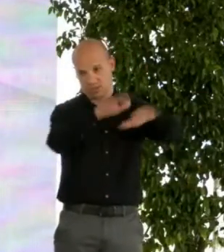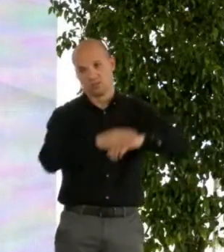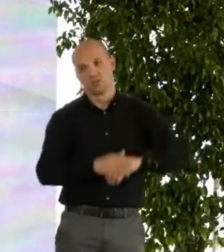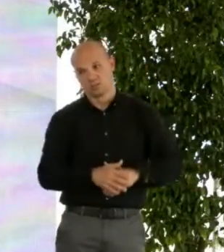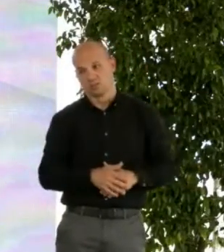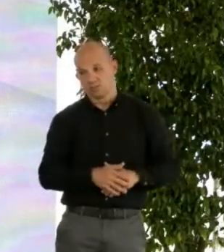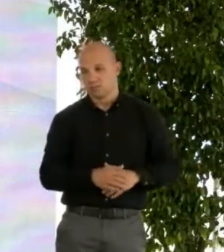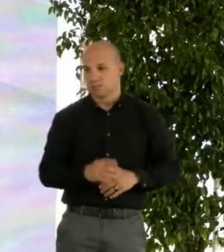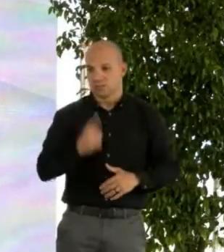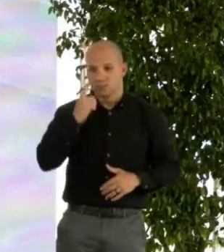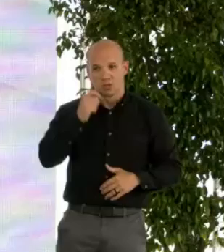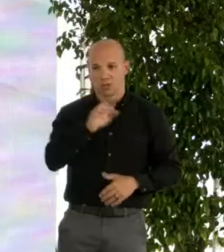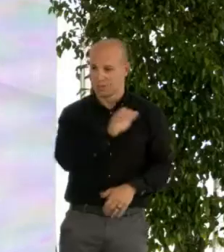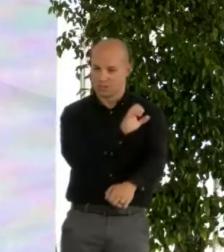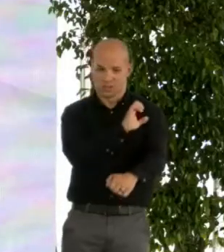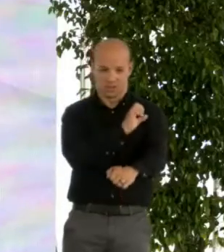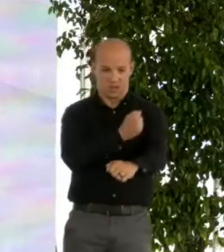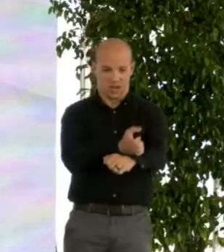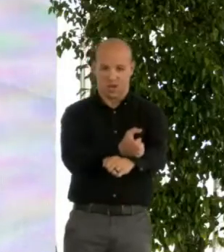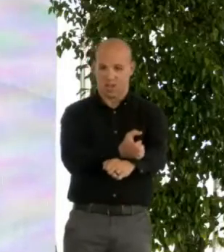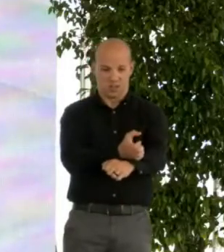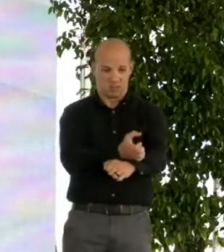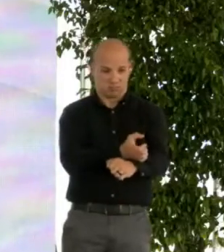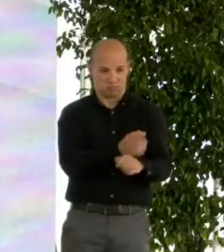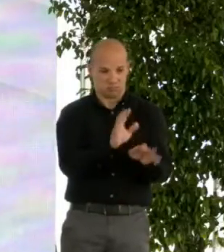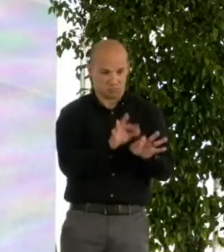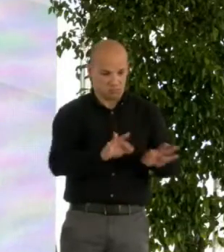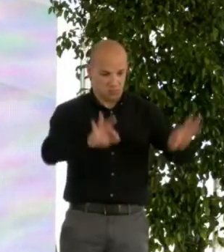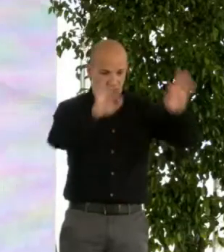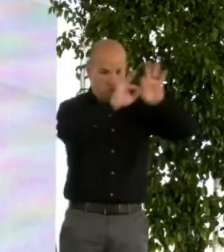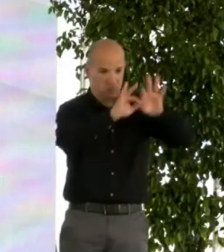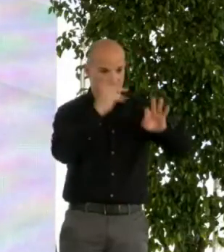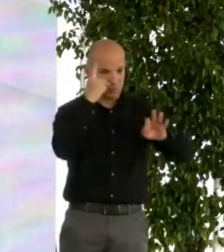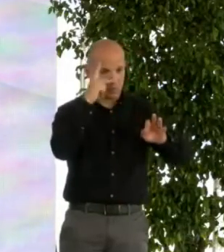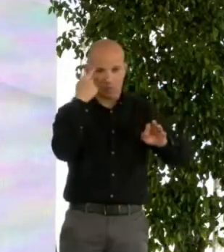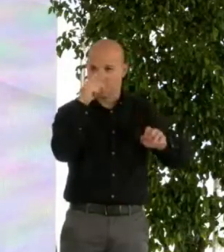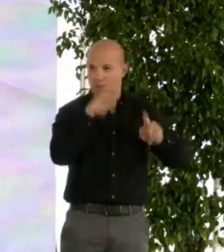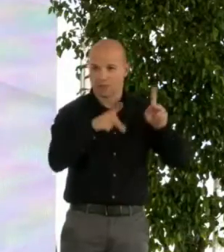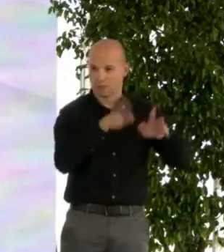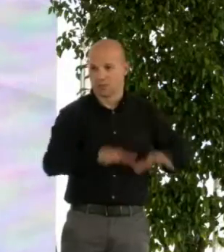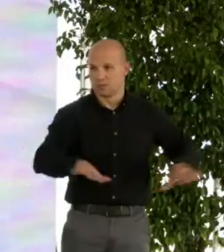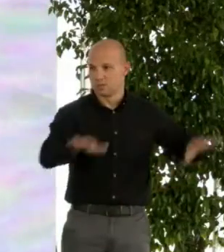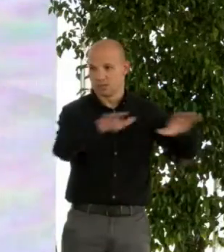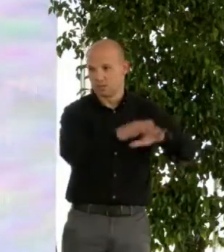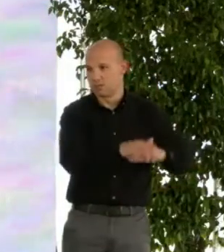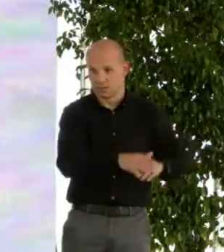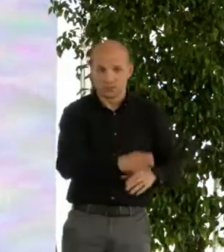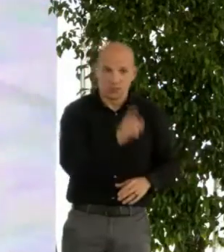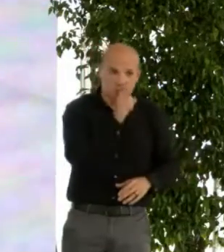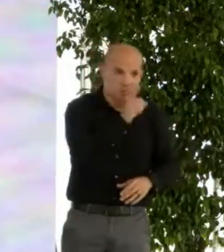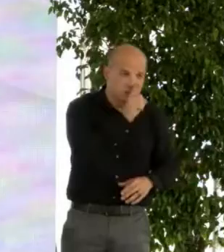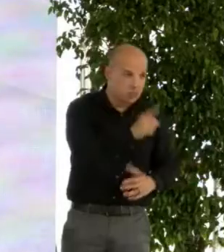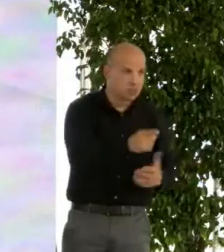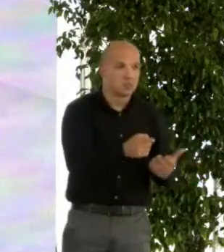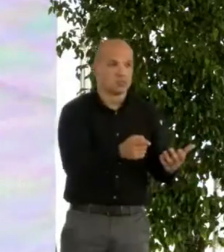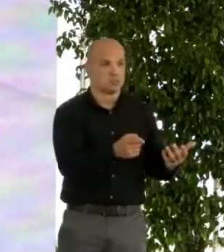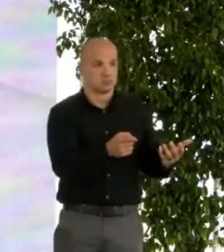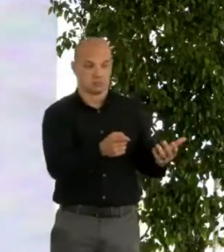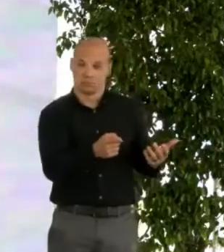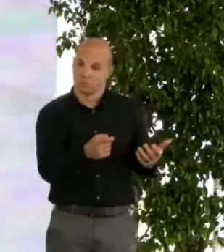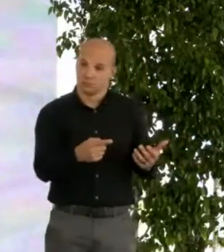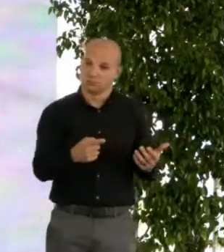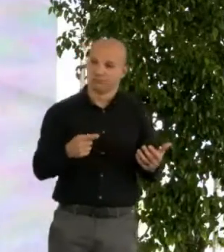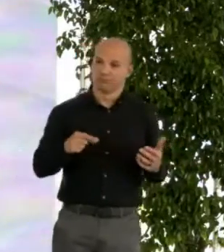la energía es un servicio esencial para nuestro pueblo y hay un interés apremiante de parte del Estado